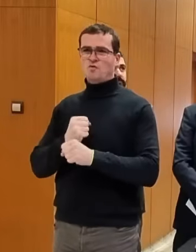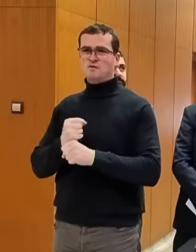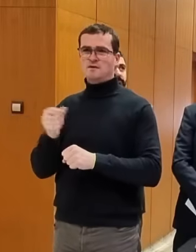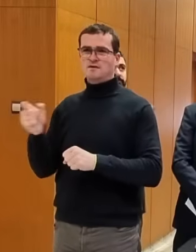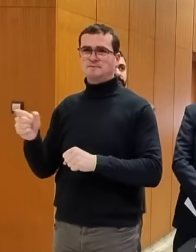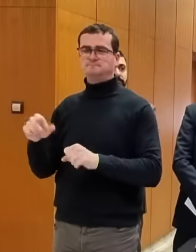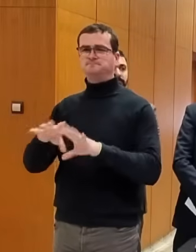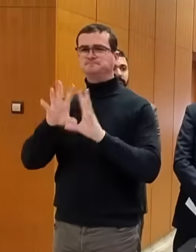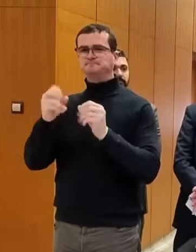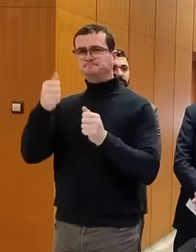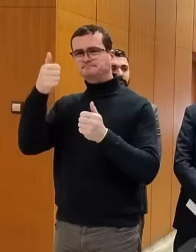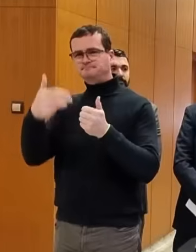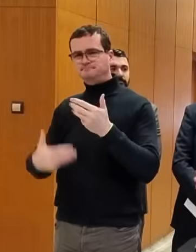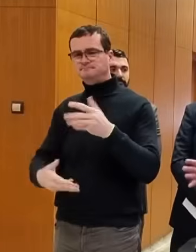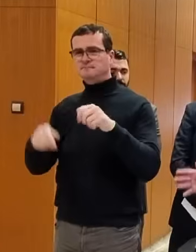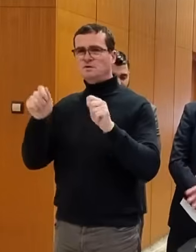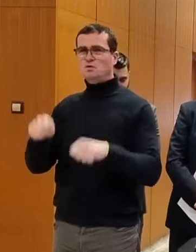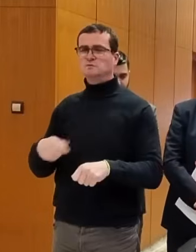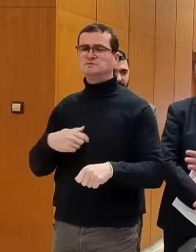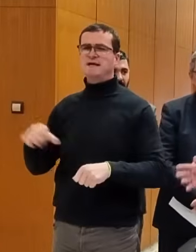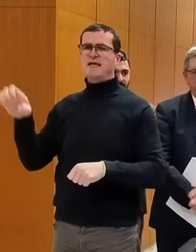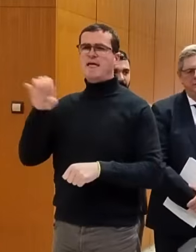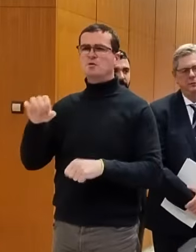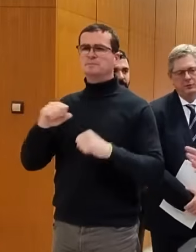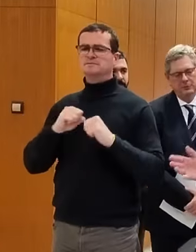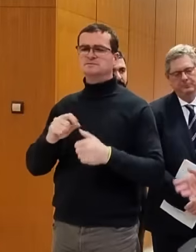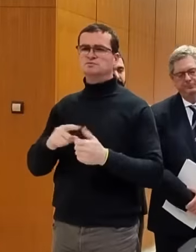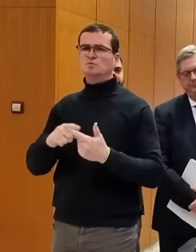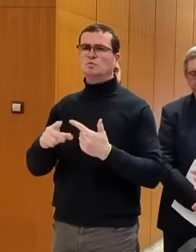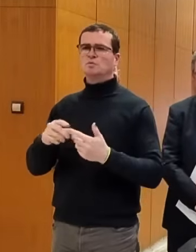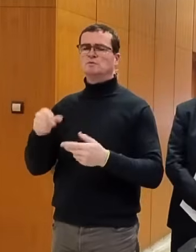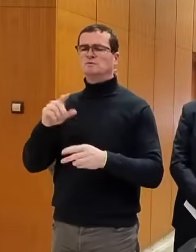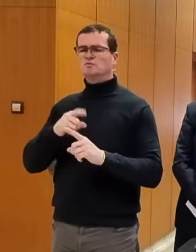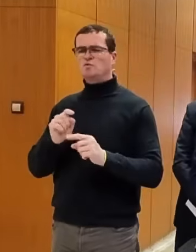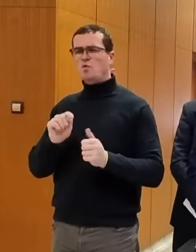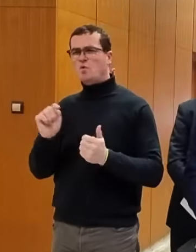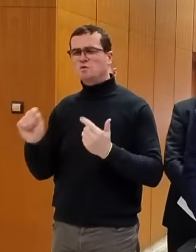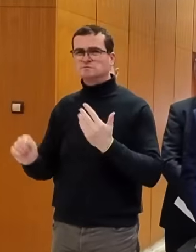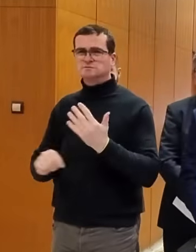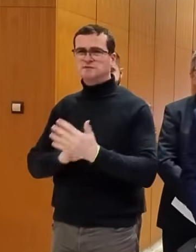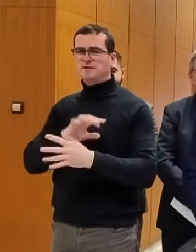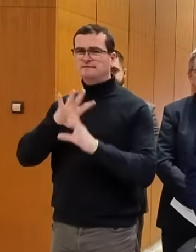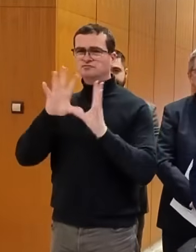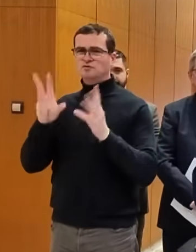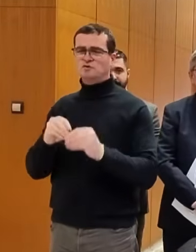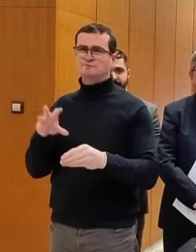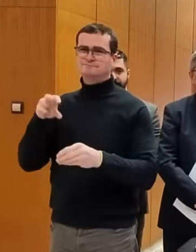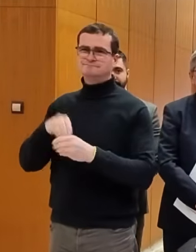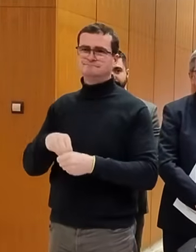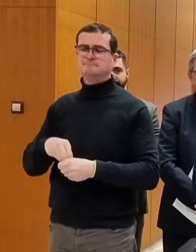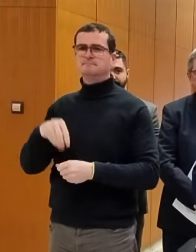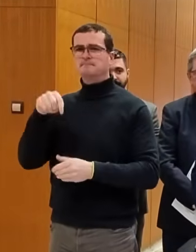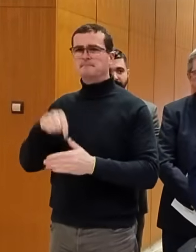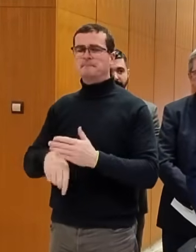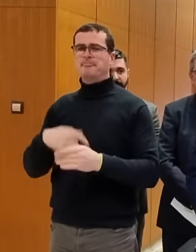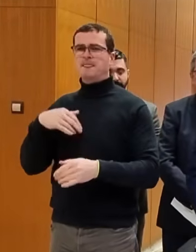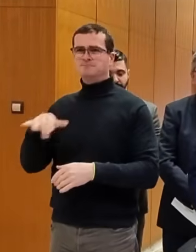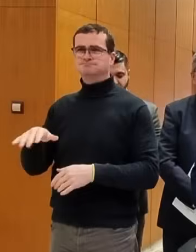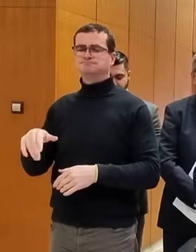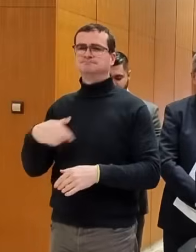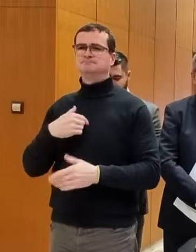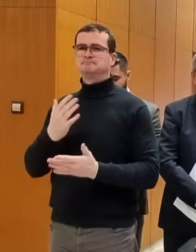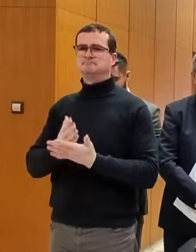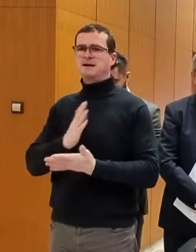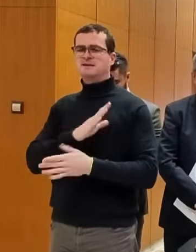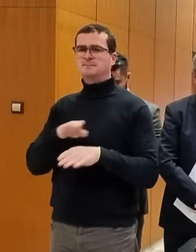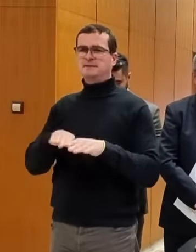konanie celý rád rozhodnutí, myslím, že tam Európsky súd, infringementy rôzne, ktoré sú, ale do týchto detailov nechcem príliš do kapusty